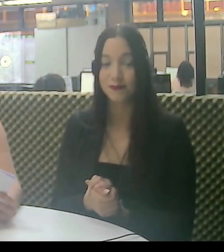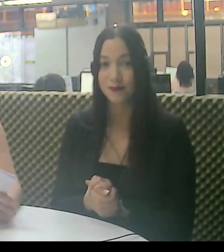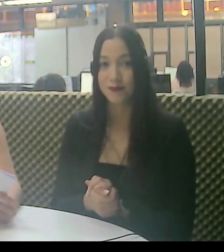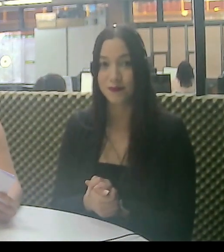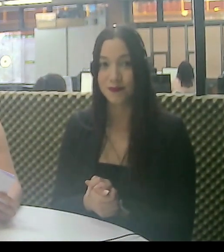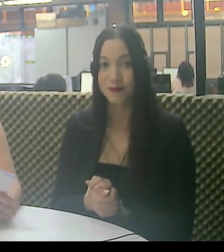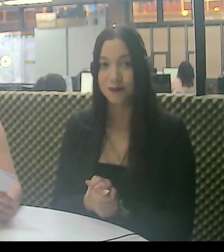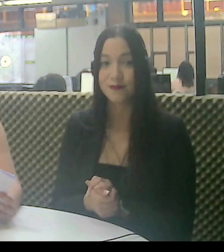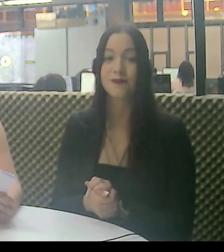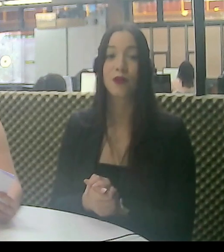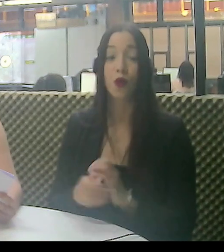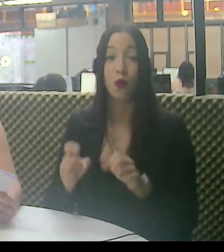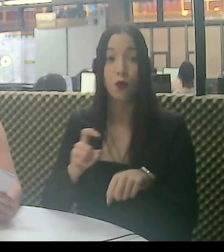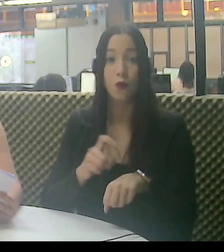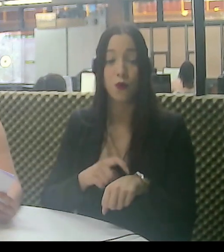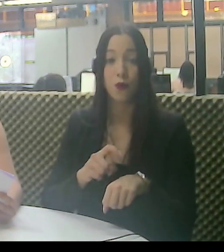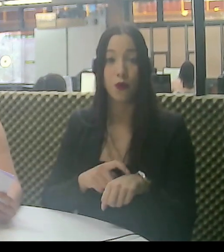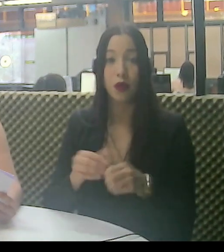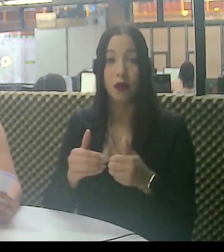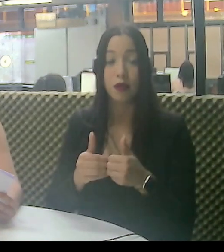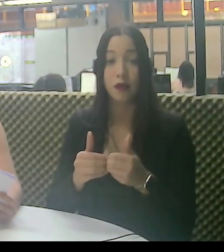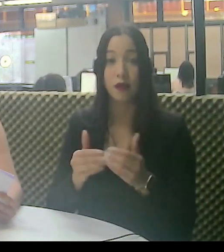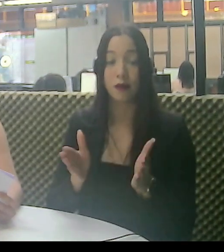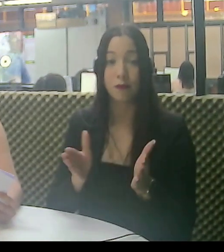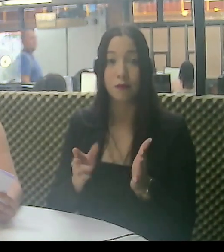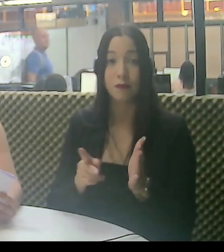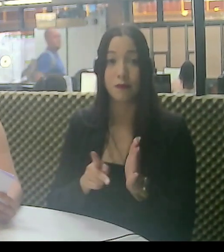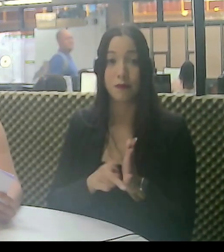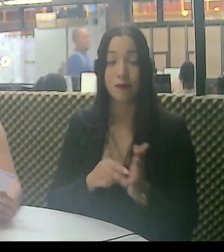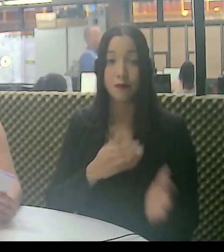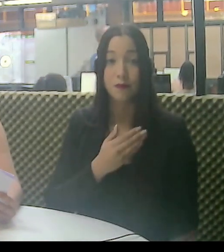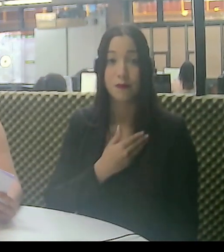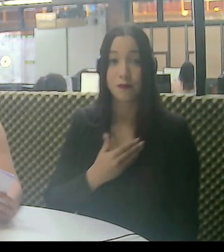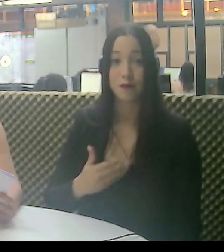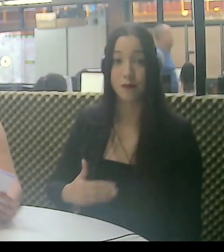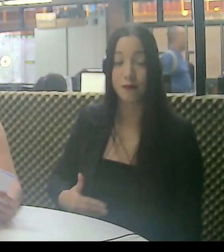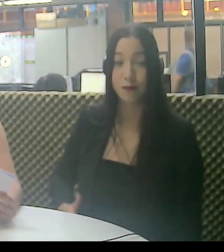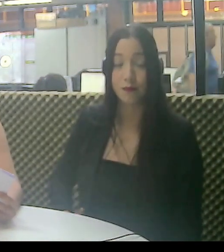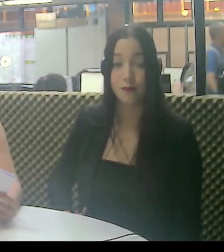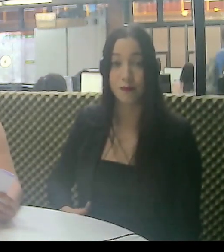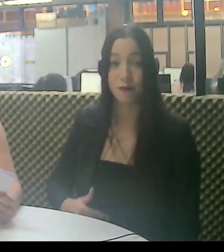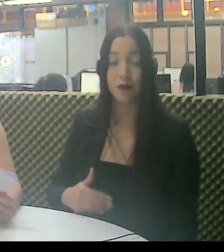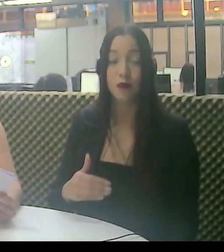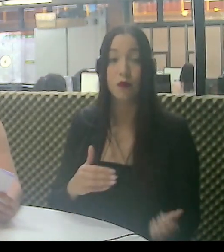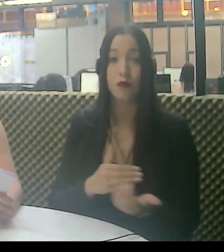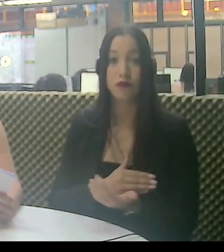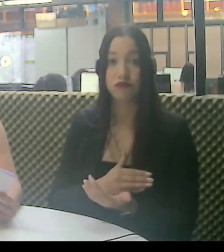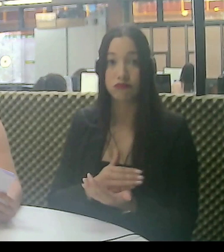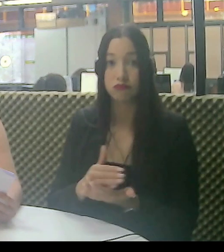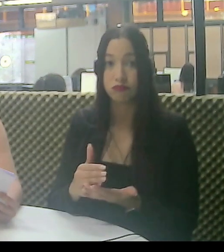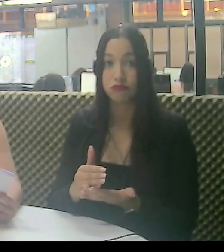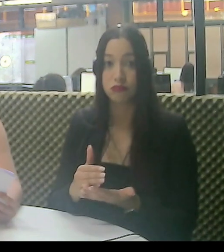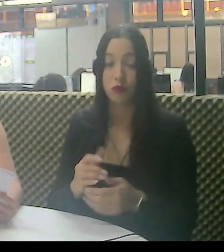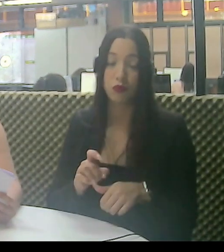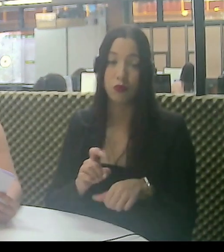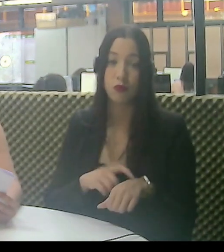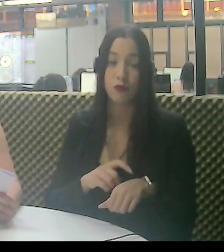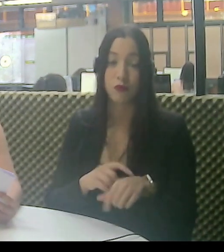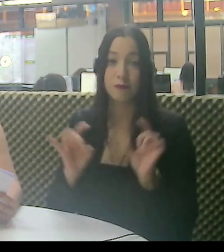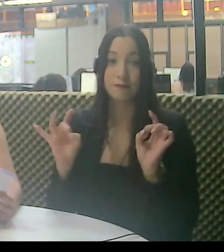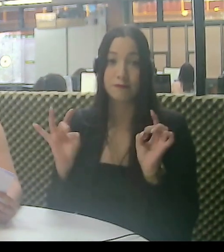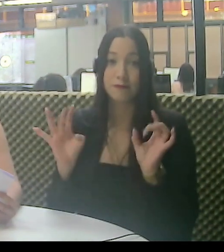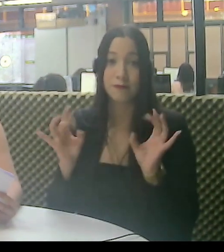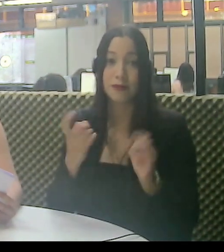o expediente dos órgãos e entidades da Prefeitura de Uberlândia terá terá início terá horário especial